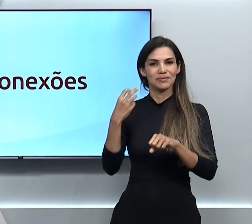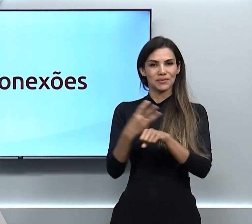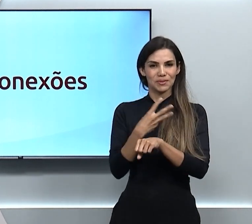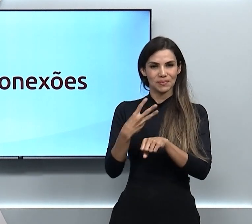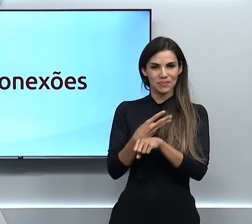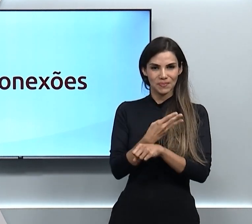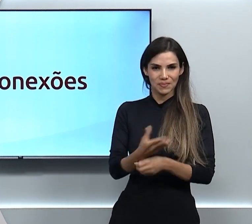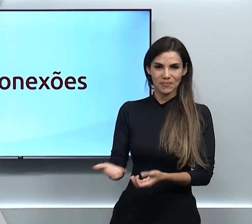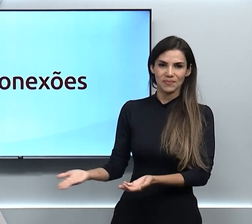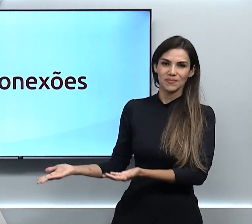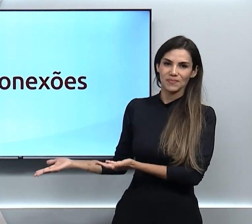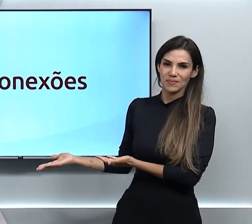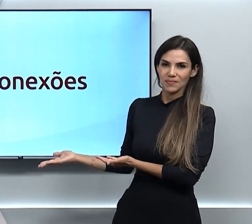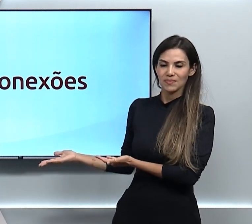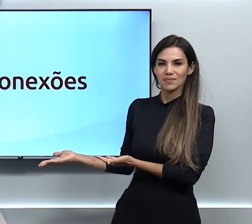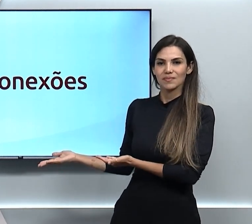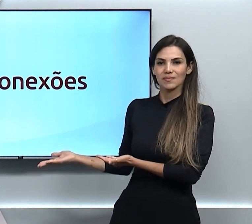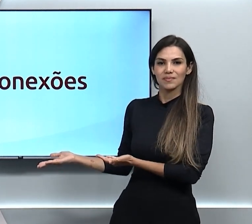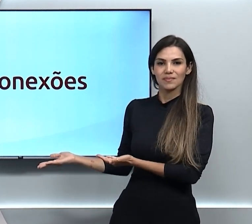tela,